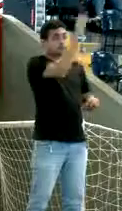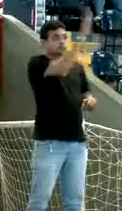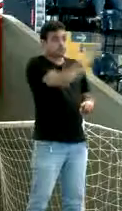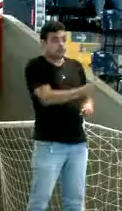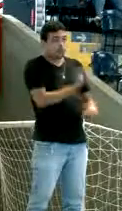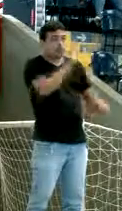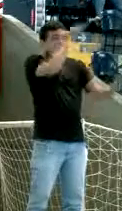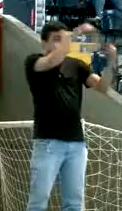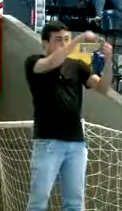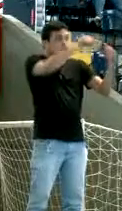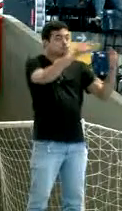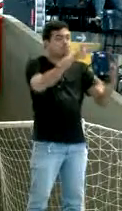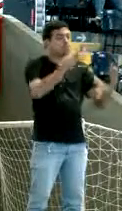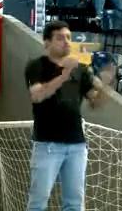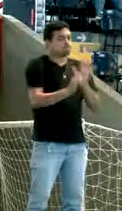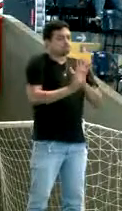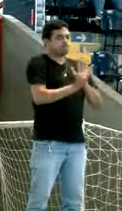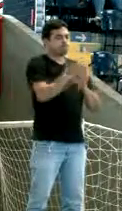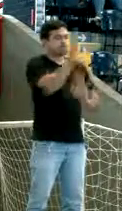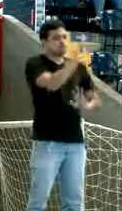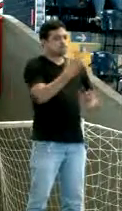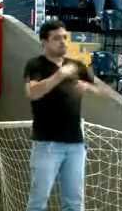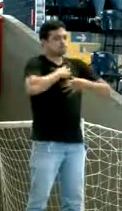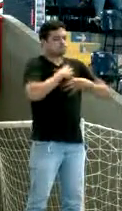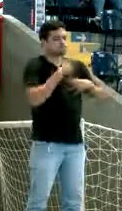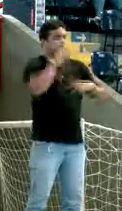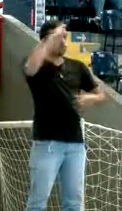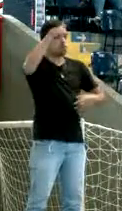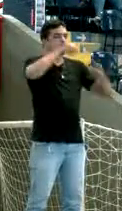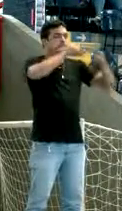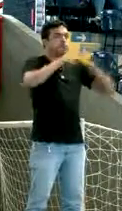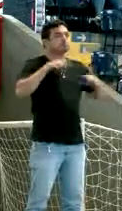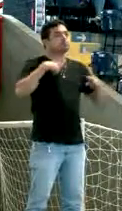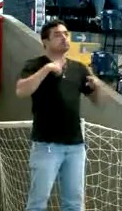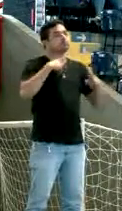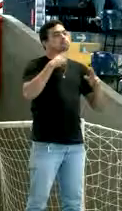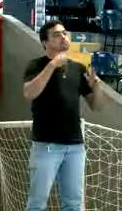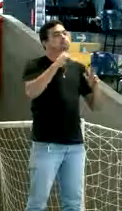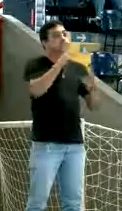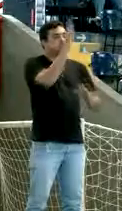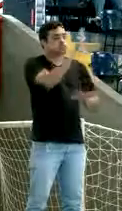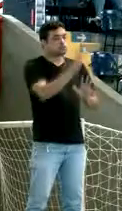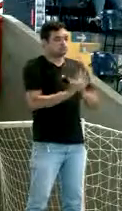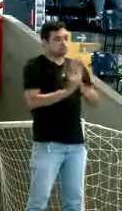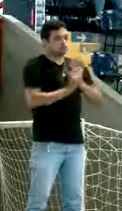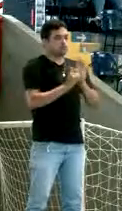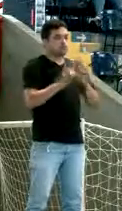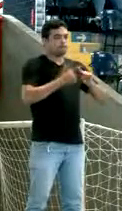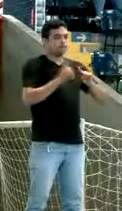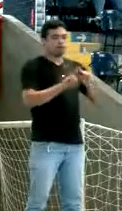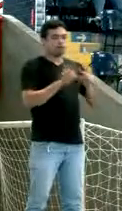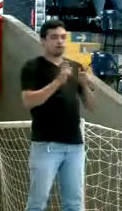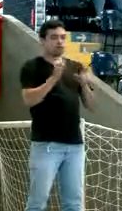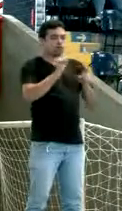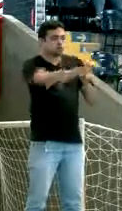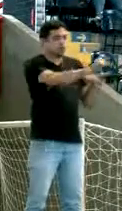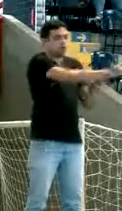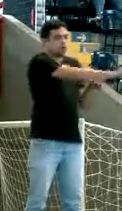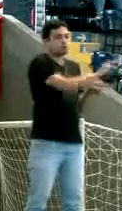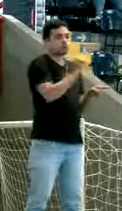nacionalista, tão nacionalista que foi eclética, que não rejeitou, que não